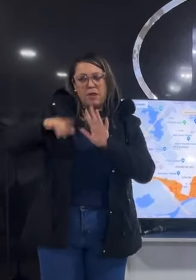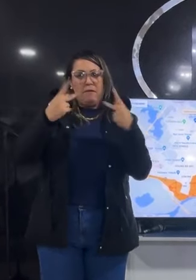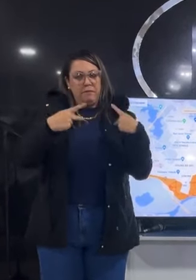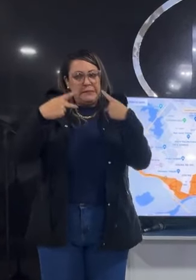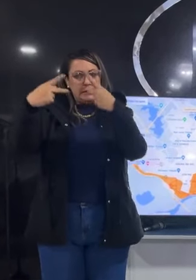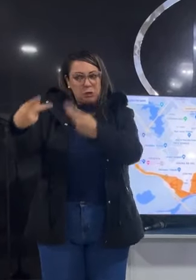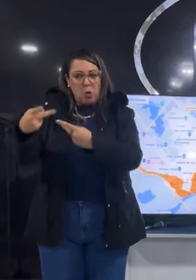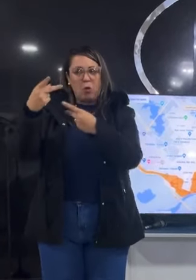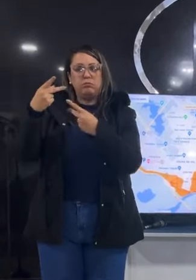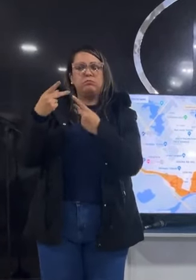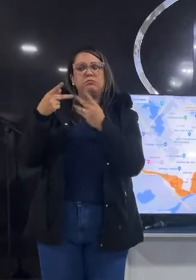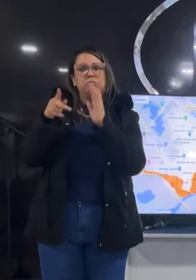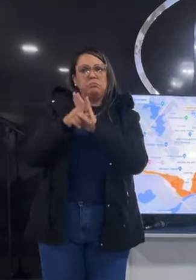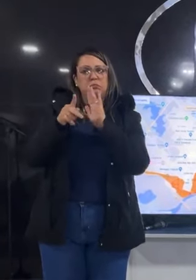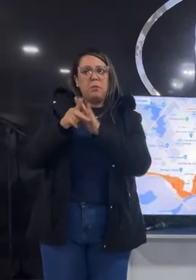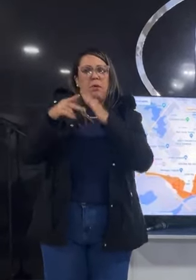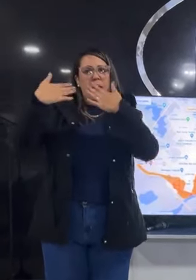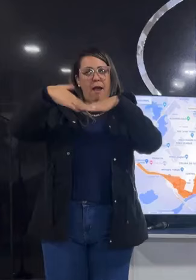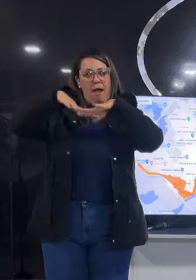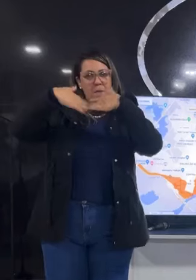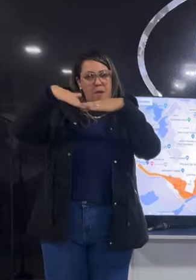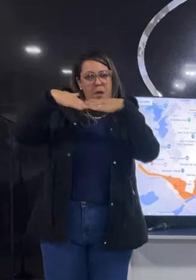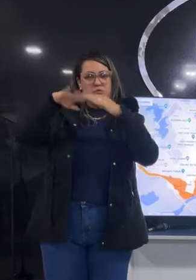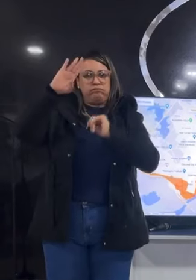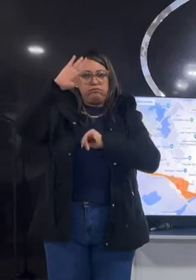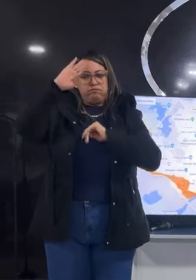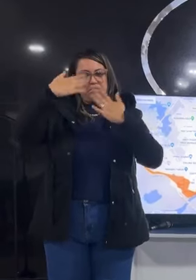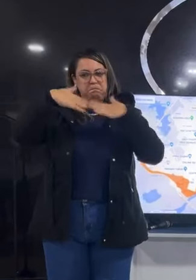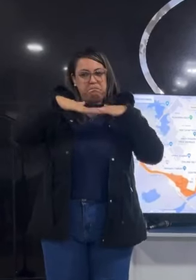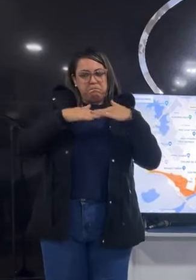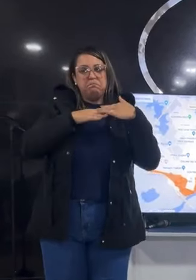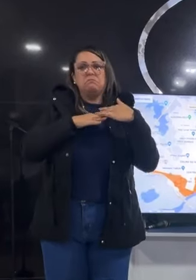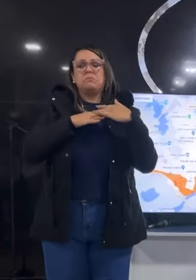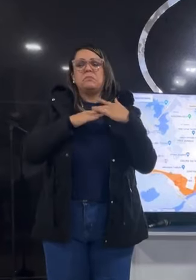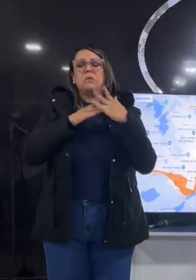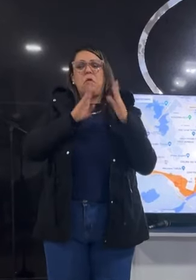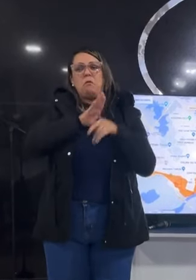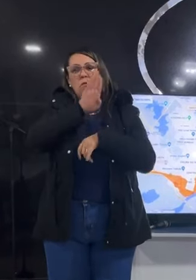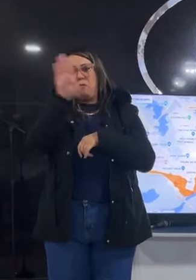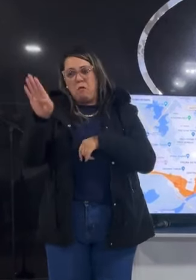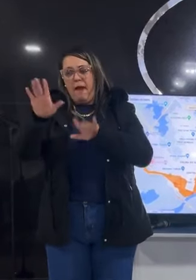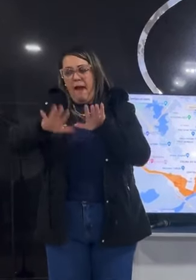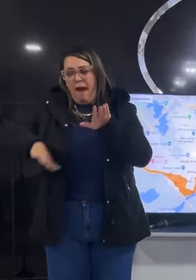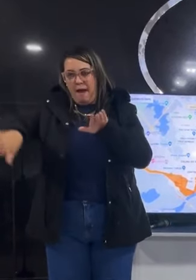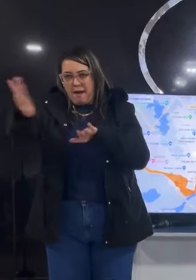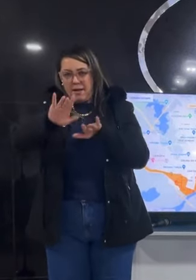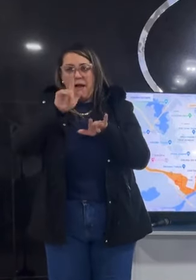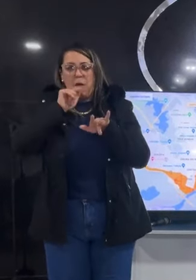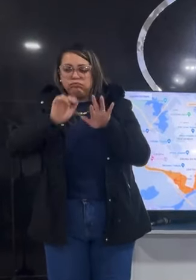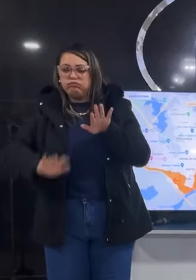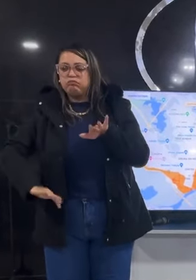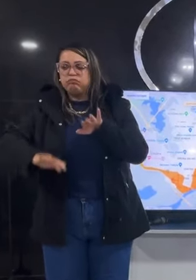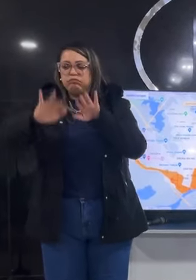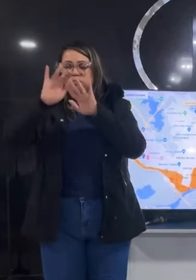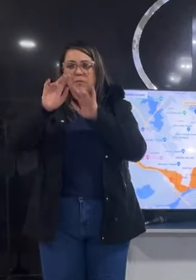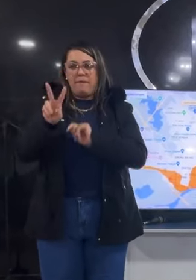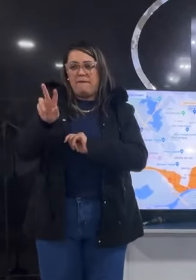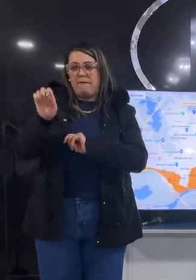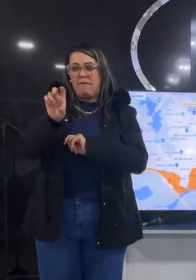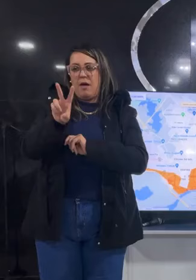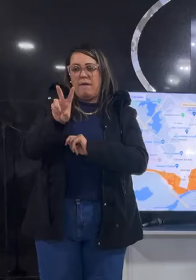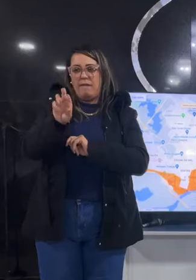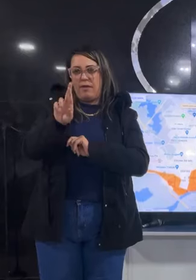né no no num caminhão do exército anfíbio eh nas áreas alagadas lá do Valverde o governador pode ter uma